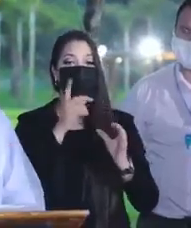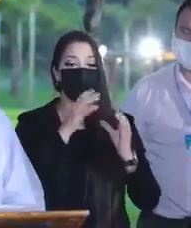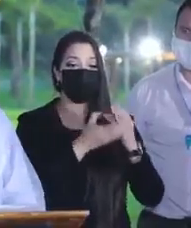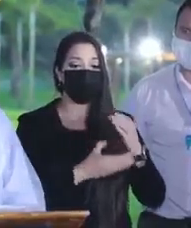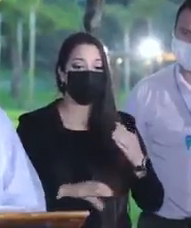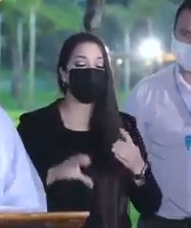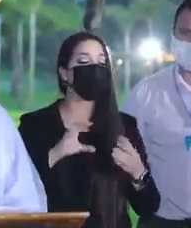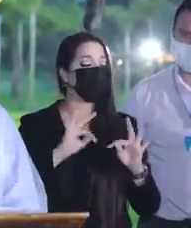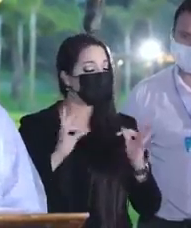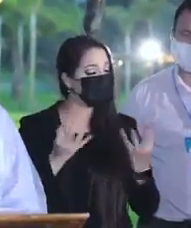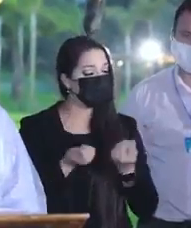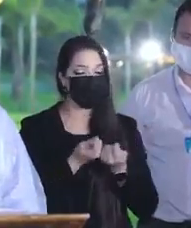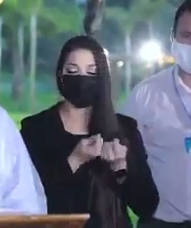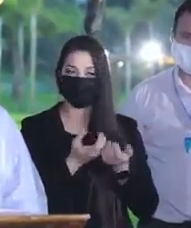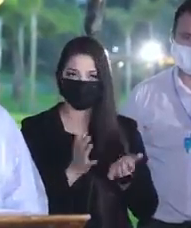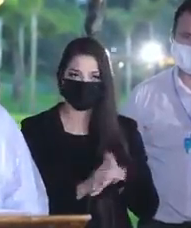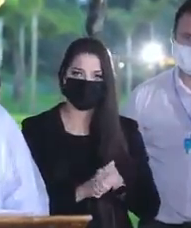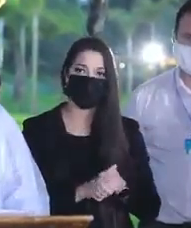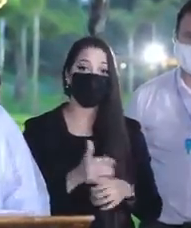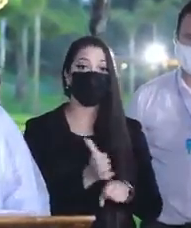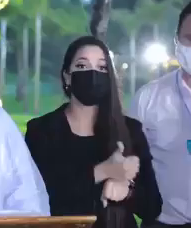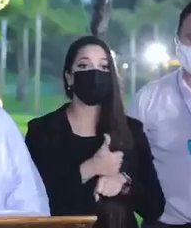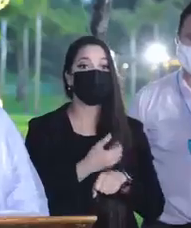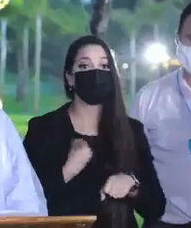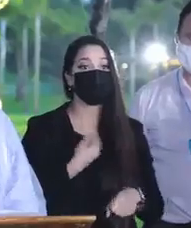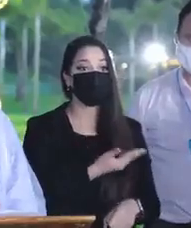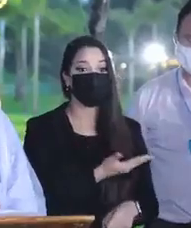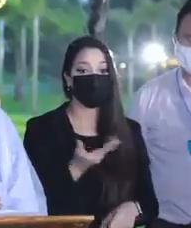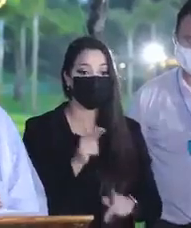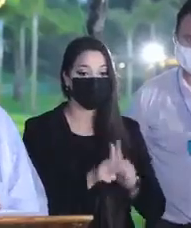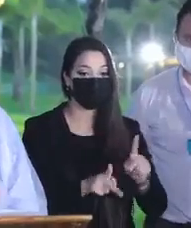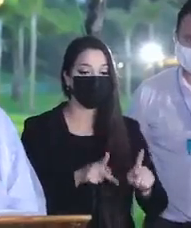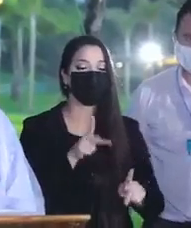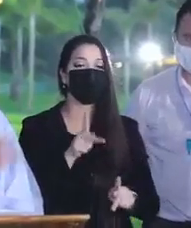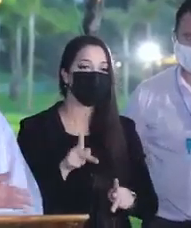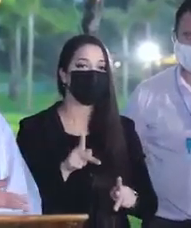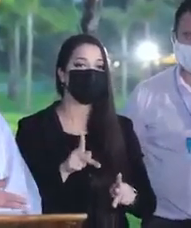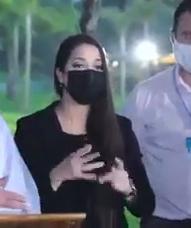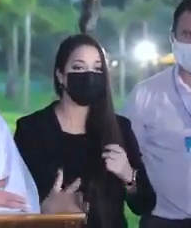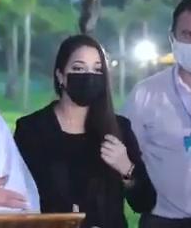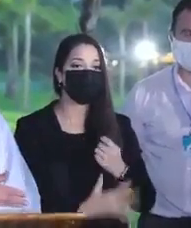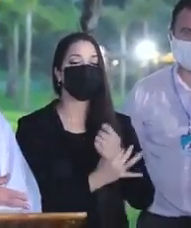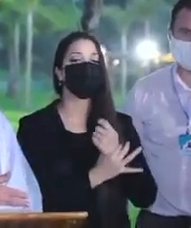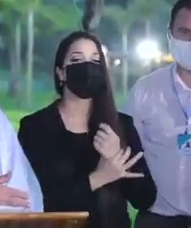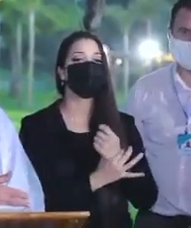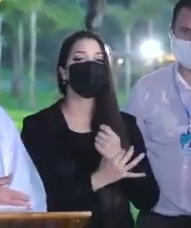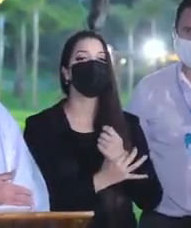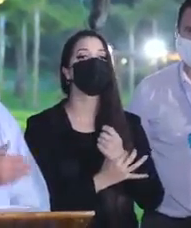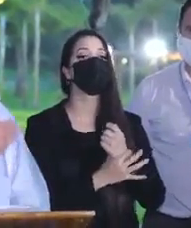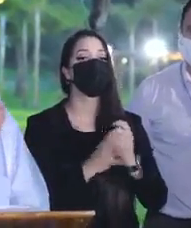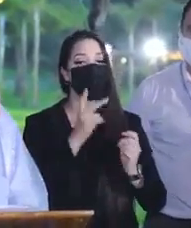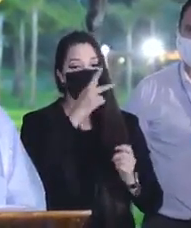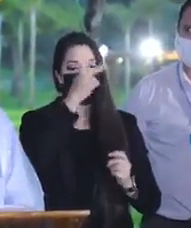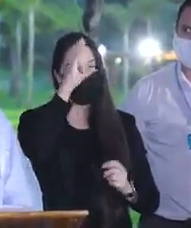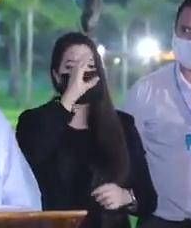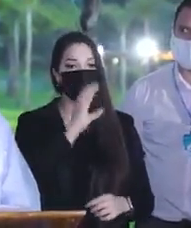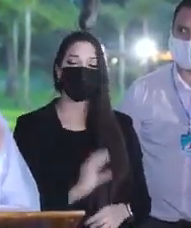esgoto, de água, enfim. Vamos melhorar a vida do nosso povo e dar segurança para a nossa população